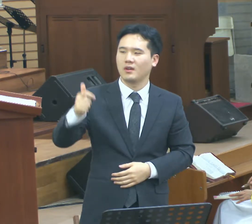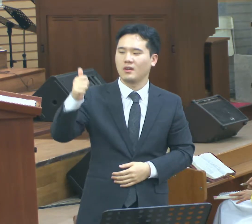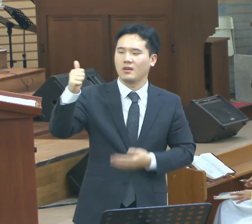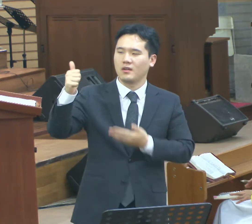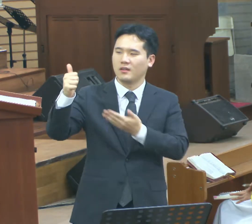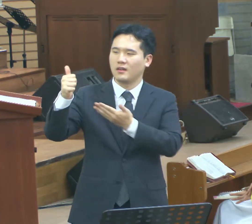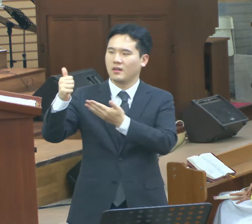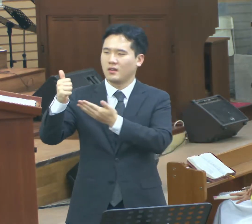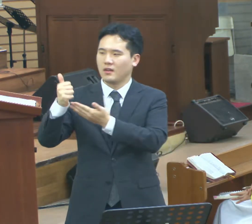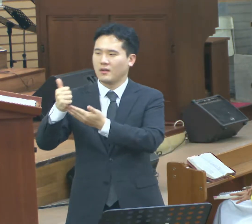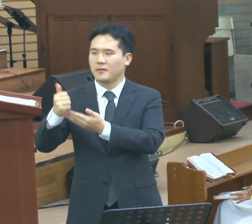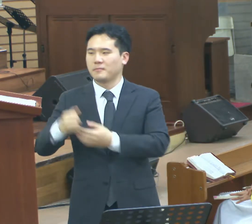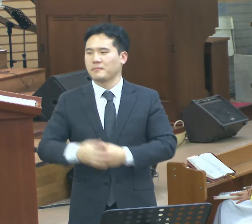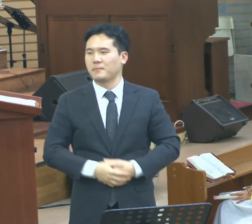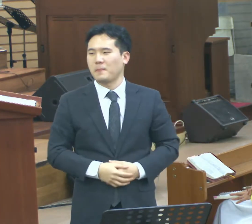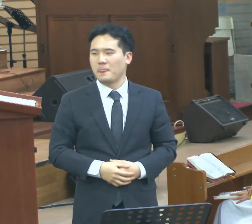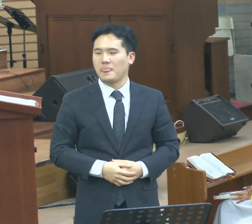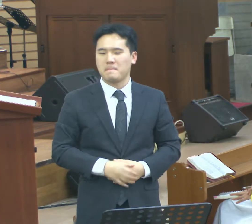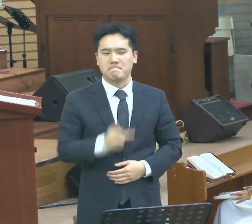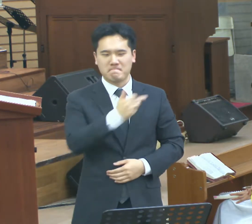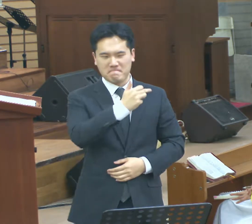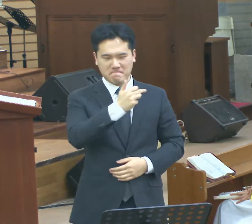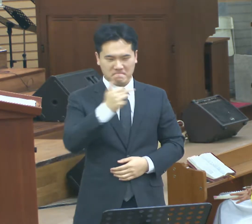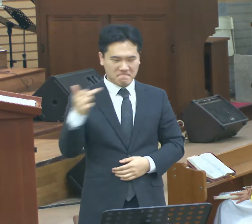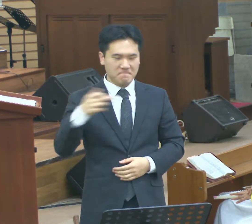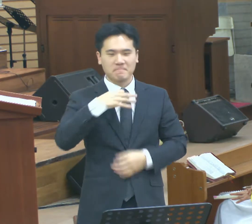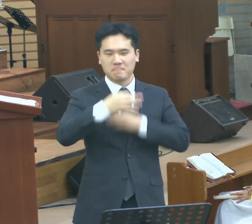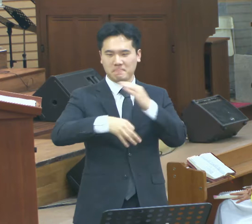주께. 이렇게 크게 부르세요.